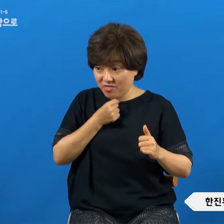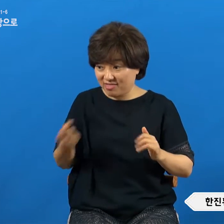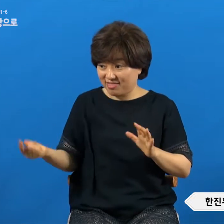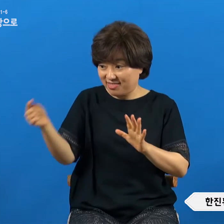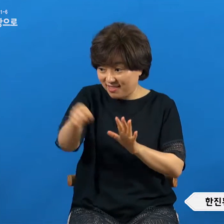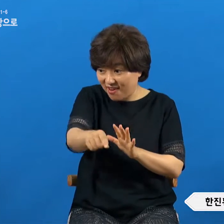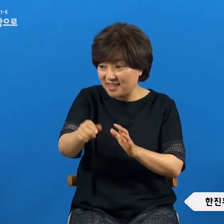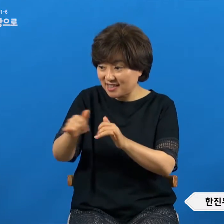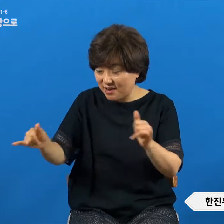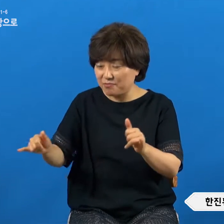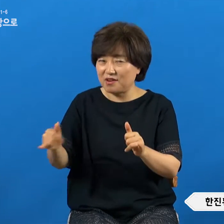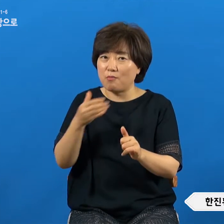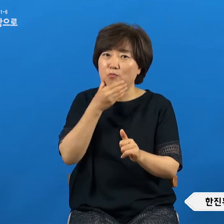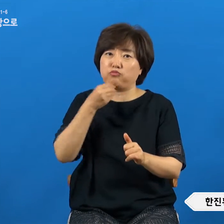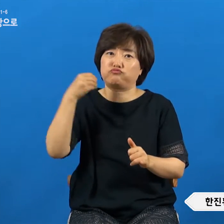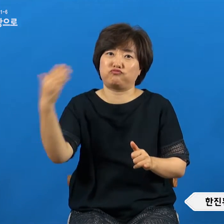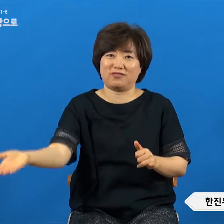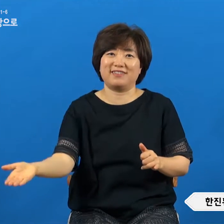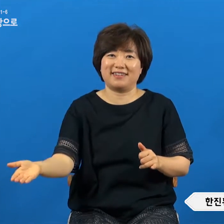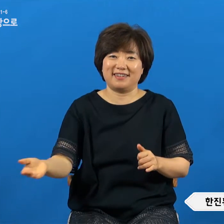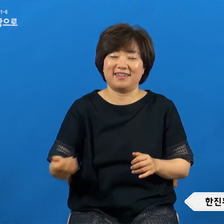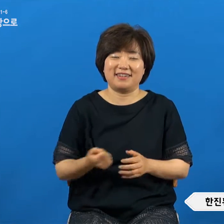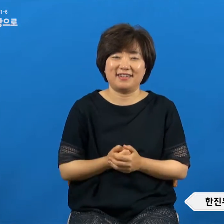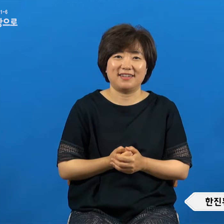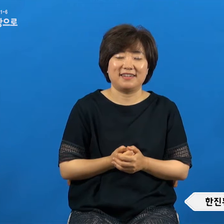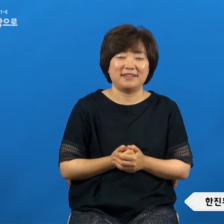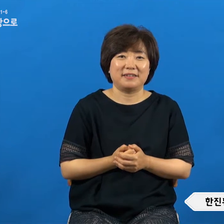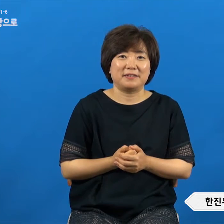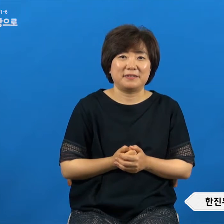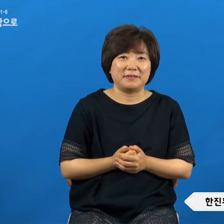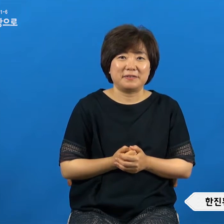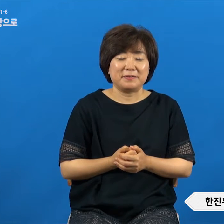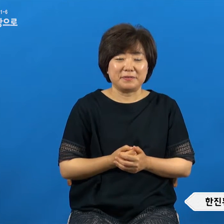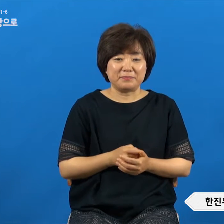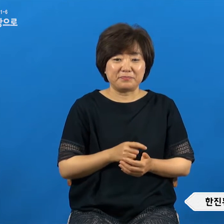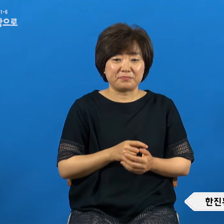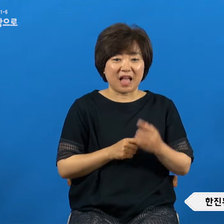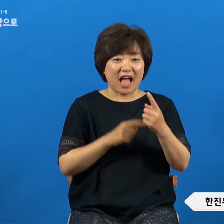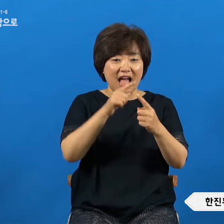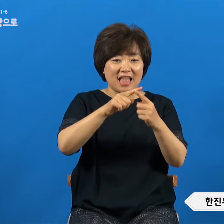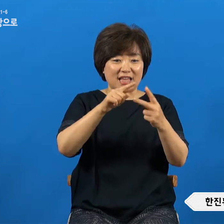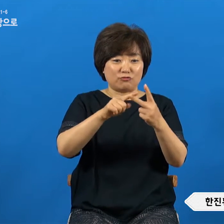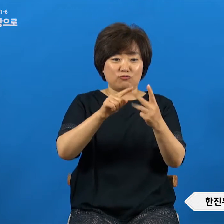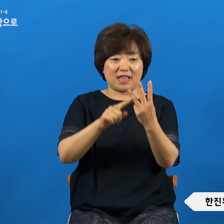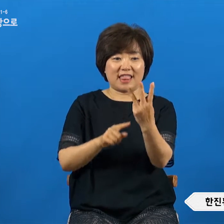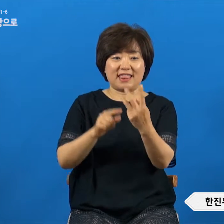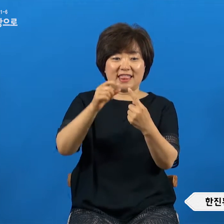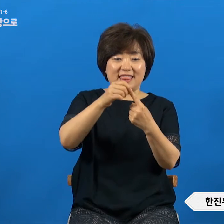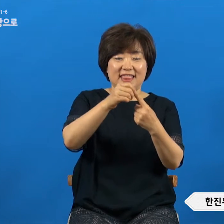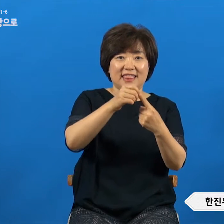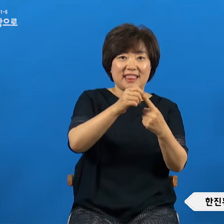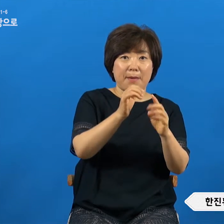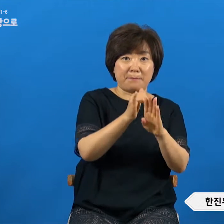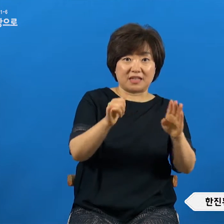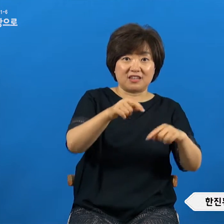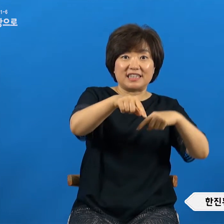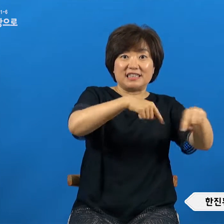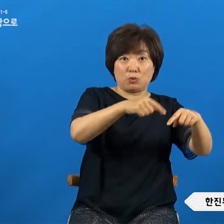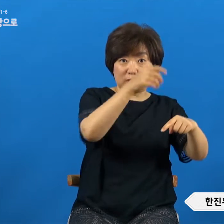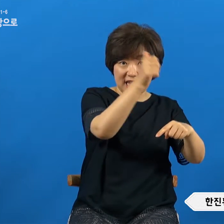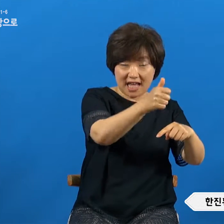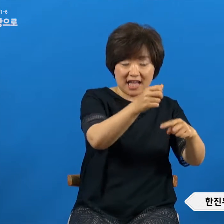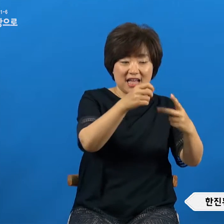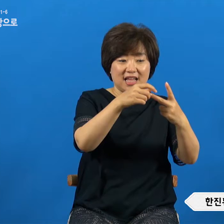자원한 사람도 있었다고 합니다. 그러니까 세 부류지요. 백성의 지도자들과 또